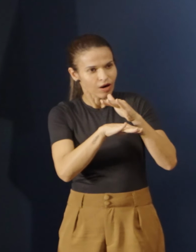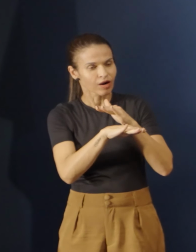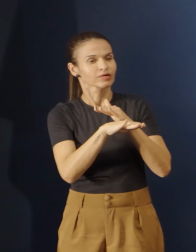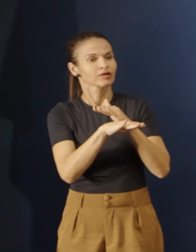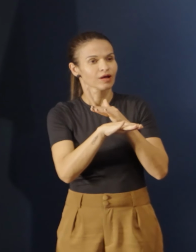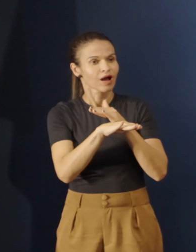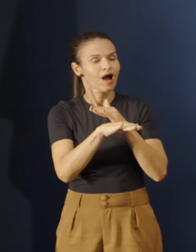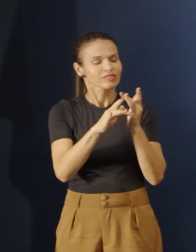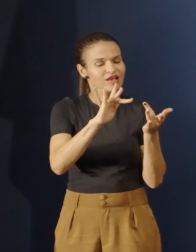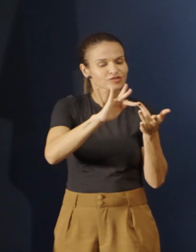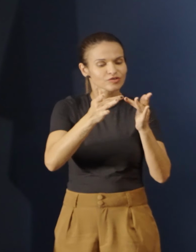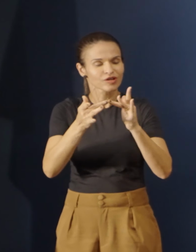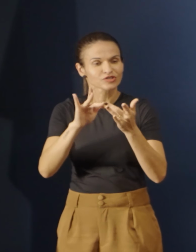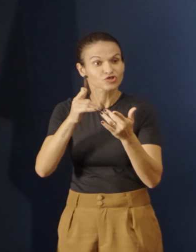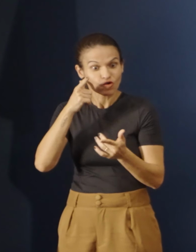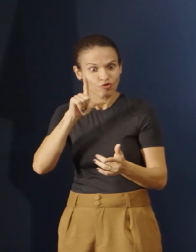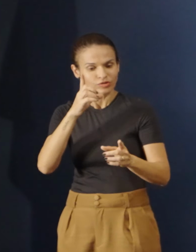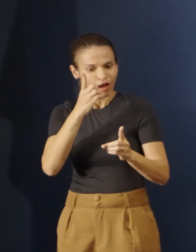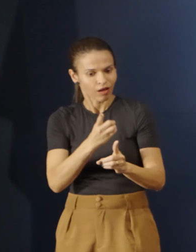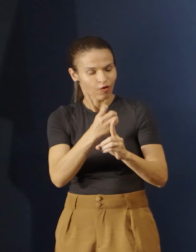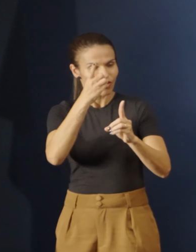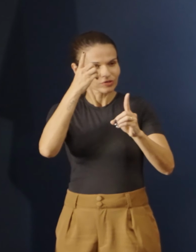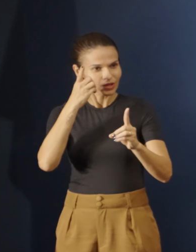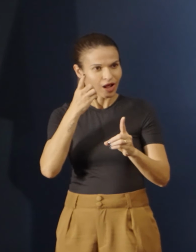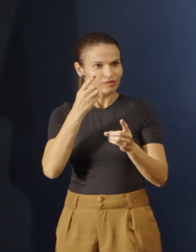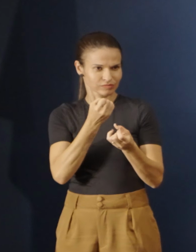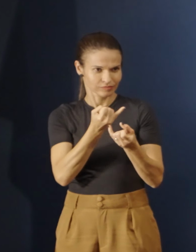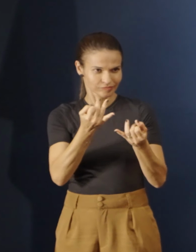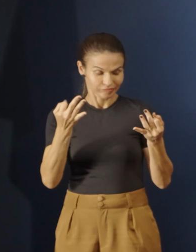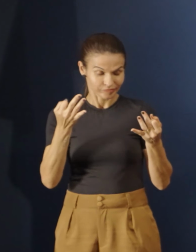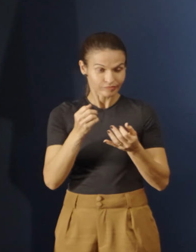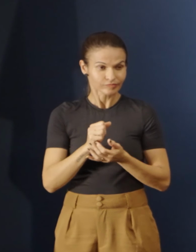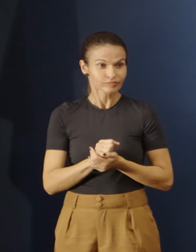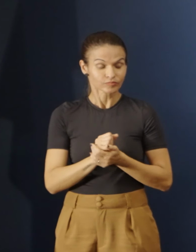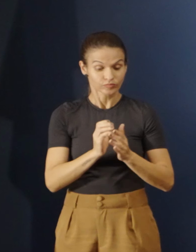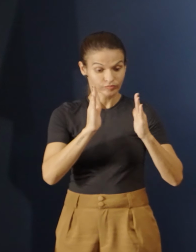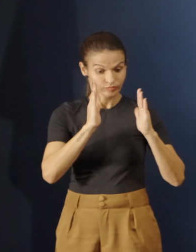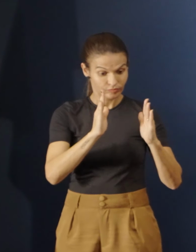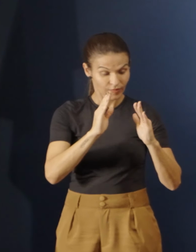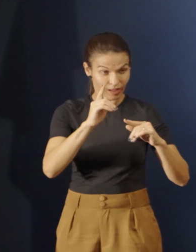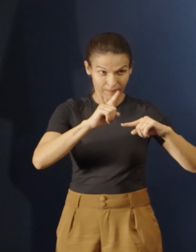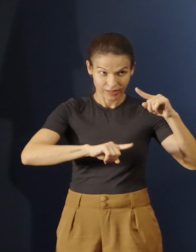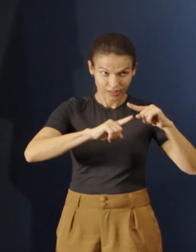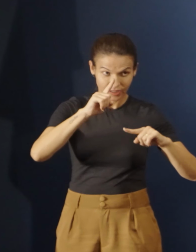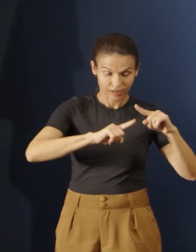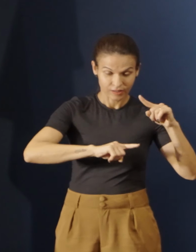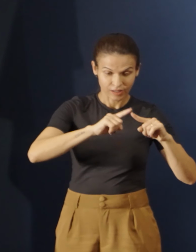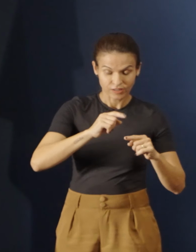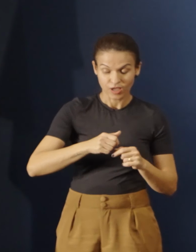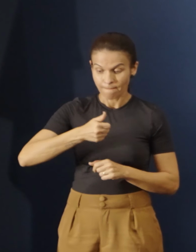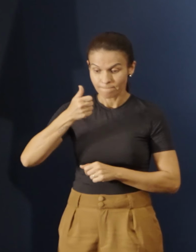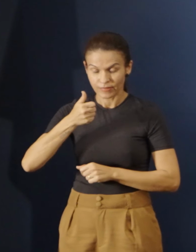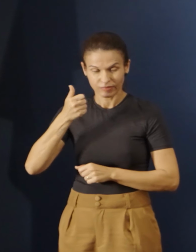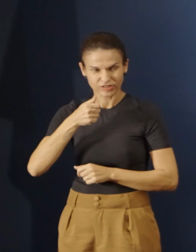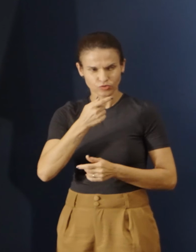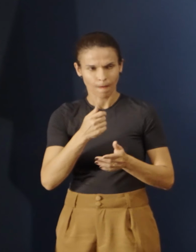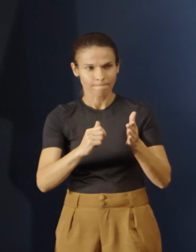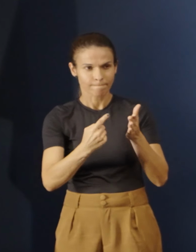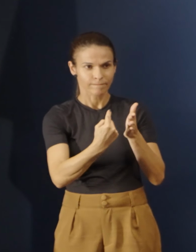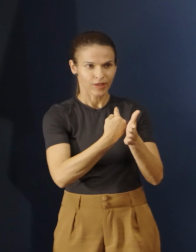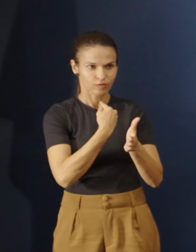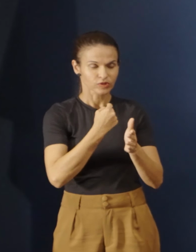coleções, até a gente dar conta de localizar as coisas. Bom, isso é parte da materialidade. A primeira parte da tua pergunta é a